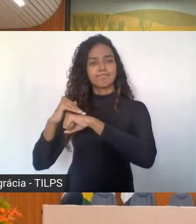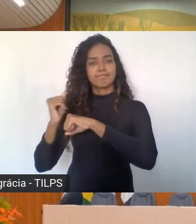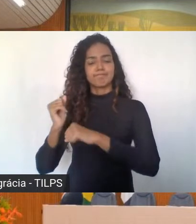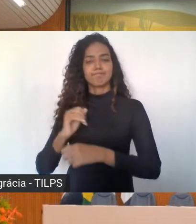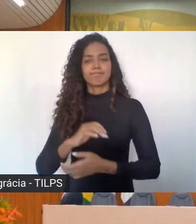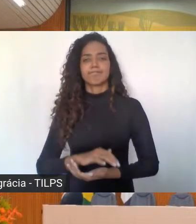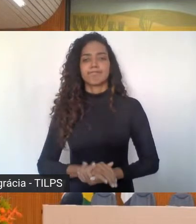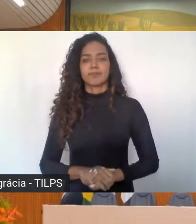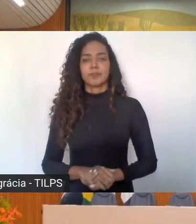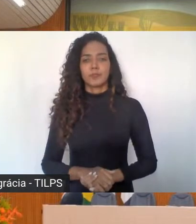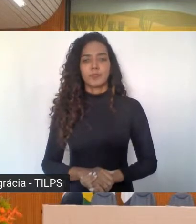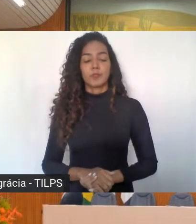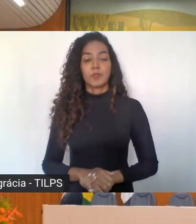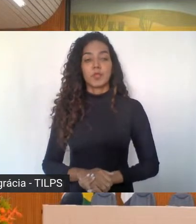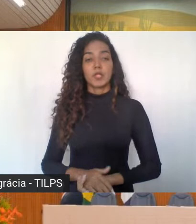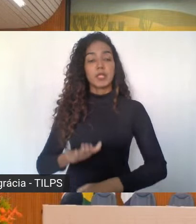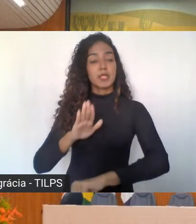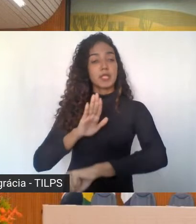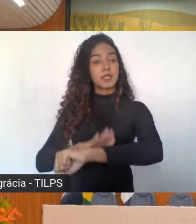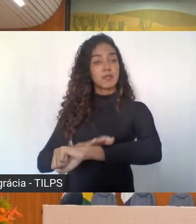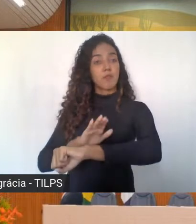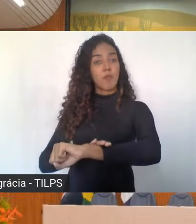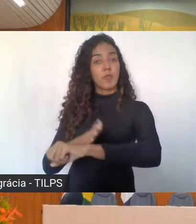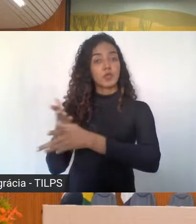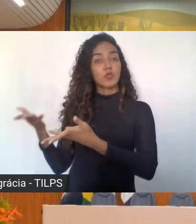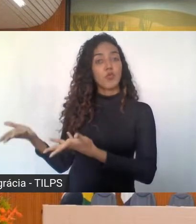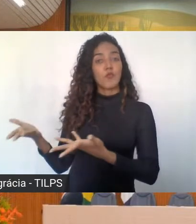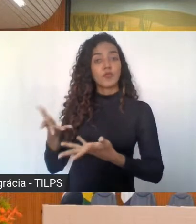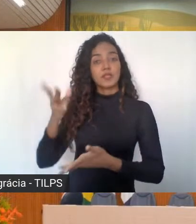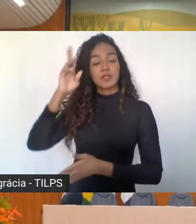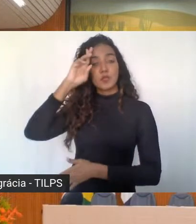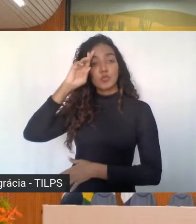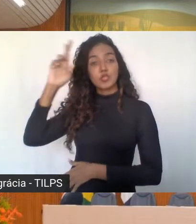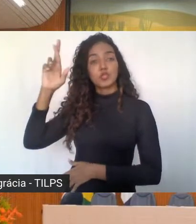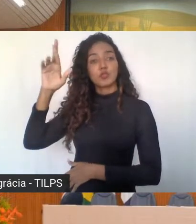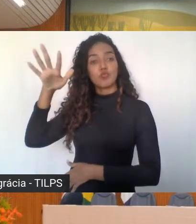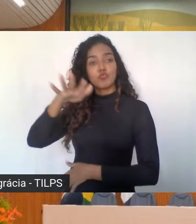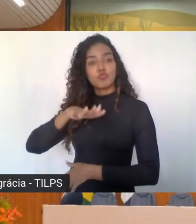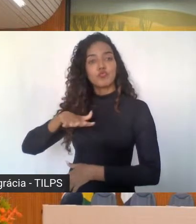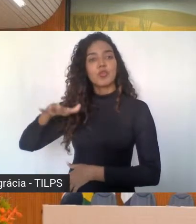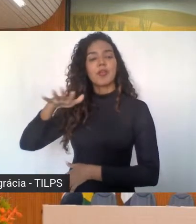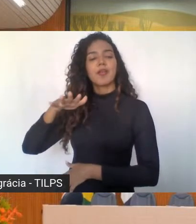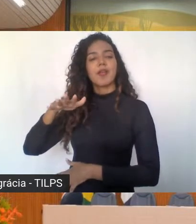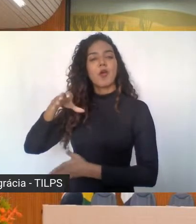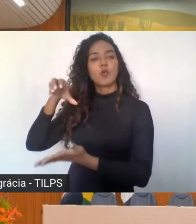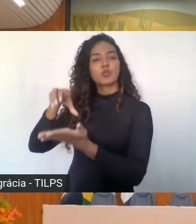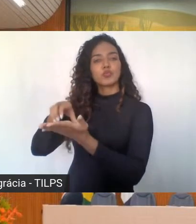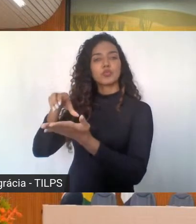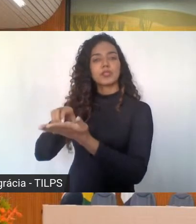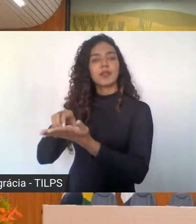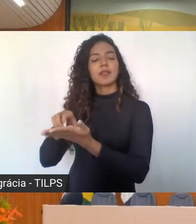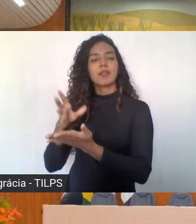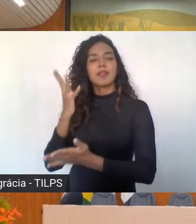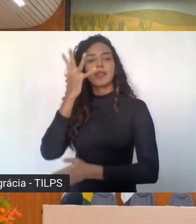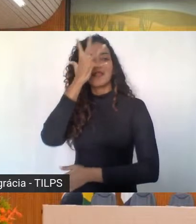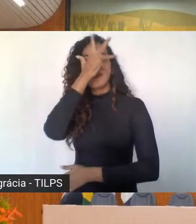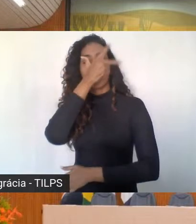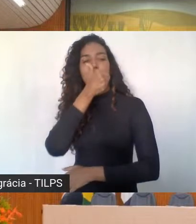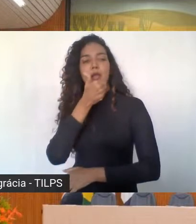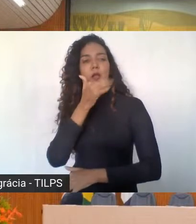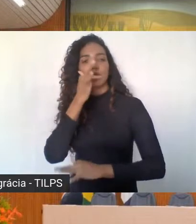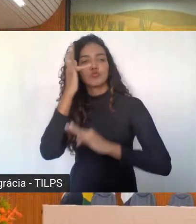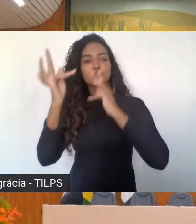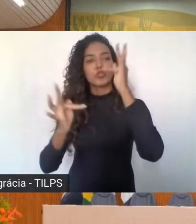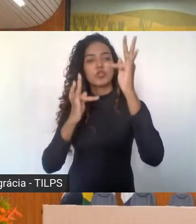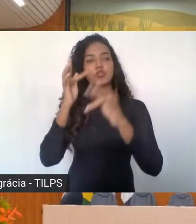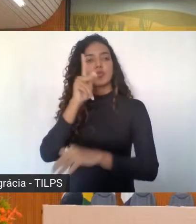Neste momento, convida-se o diretor-geral e acadêmico da Unidade Acadêmica de Belo Jardim, o ABJ, professor Luciano